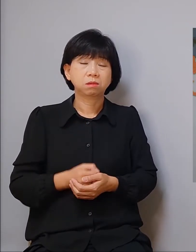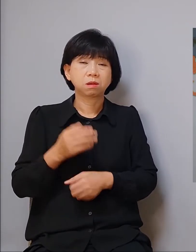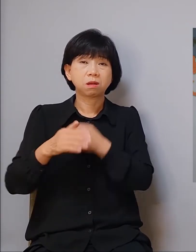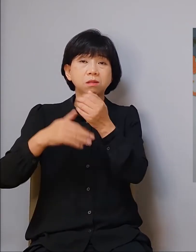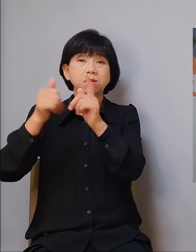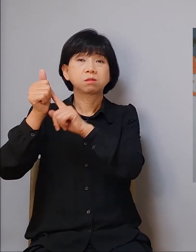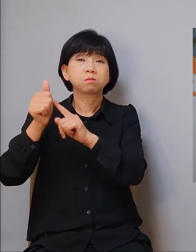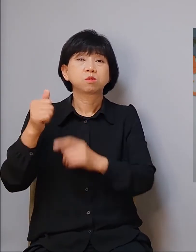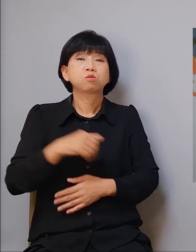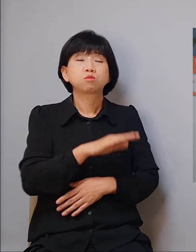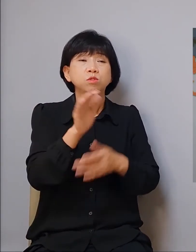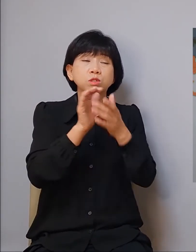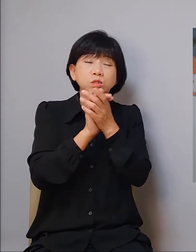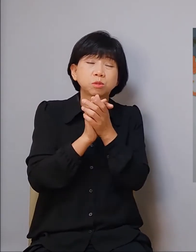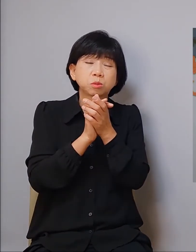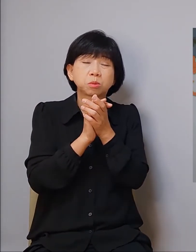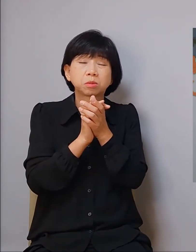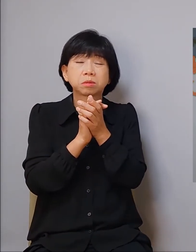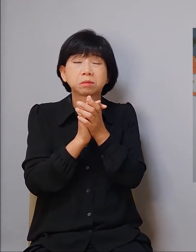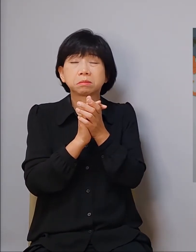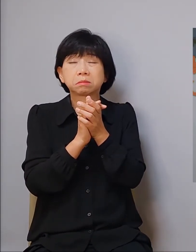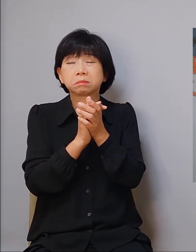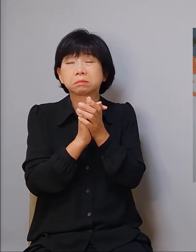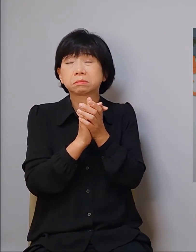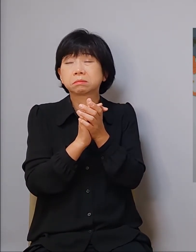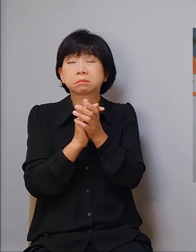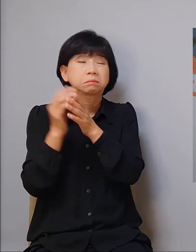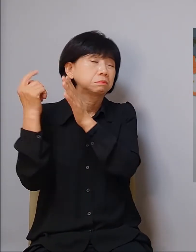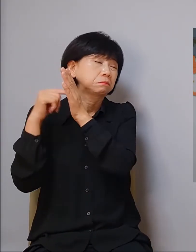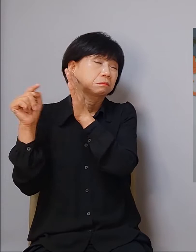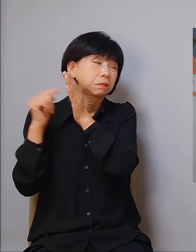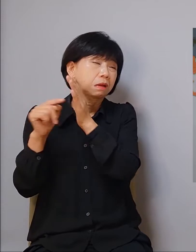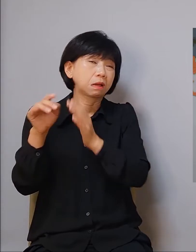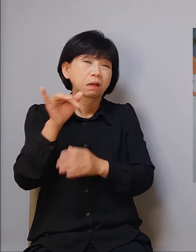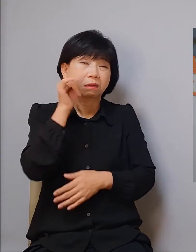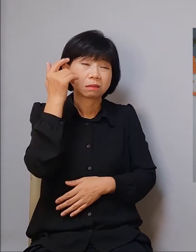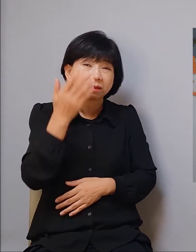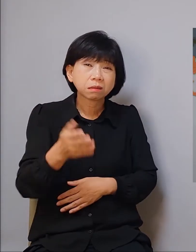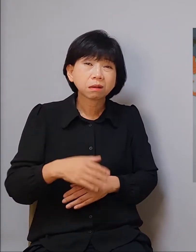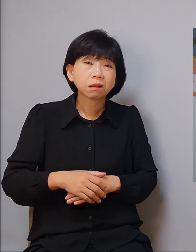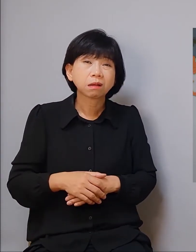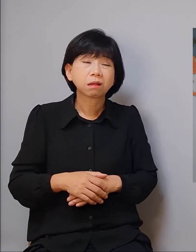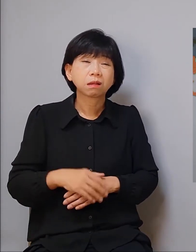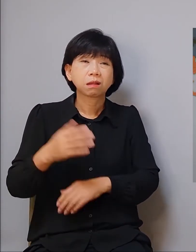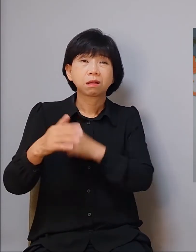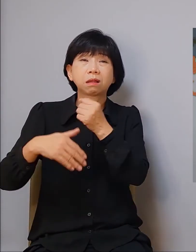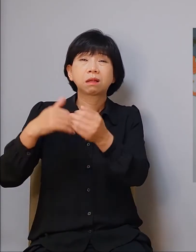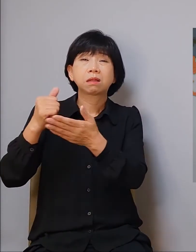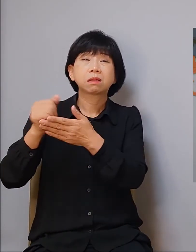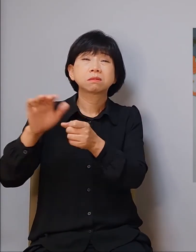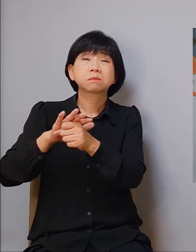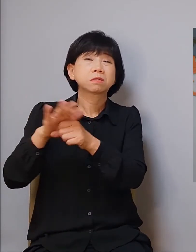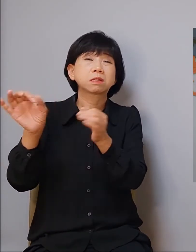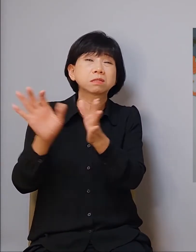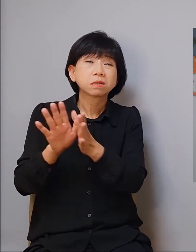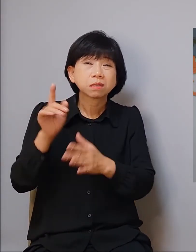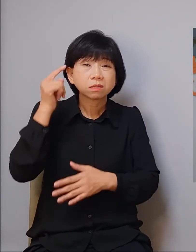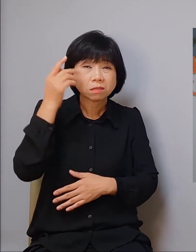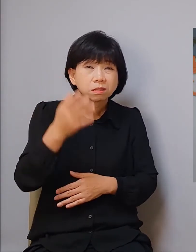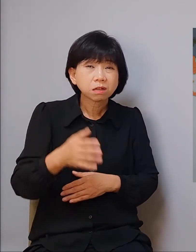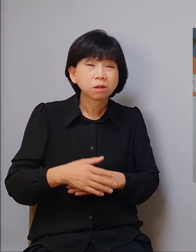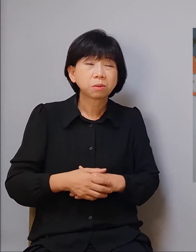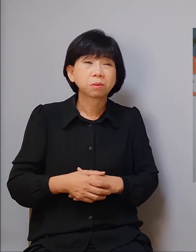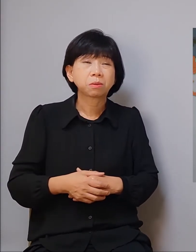걸까요? 하나님의 돌보심은 더 이상 우리에게 있지 않는 걸까요? 하나님의 사랑,